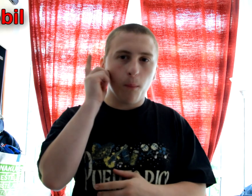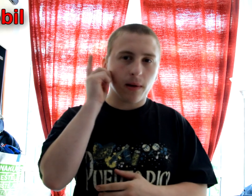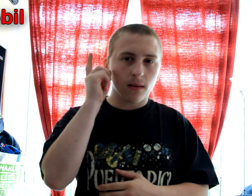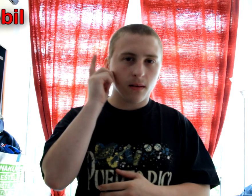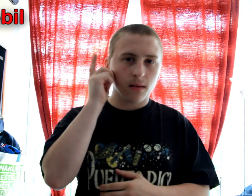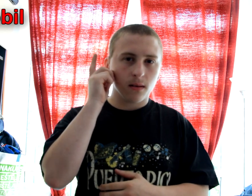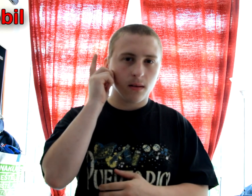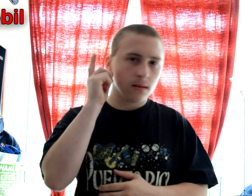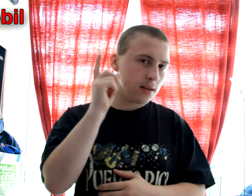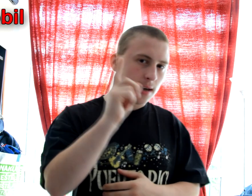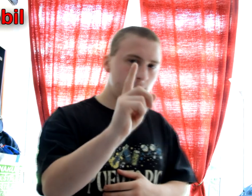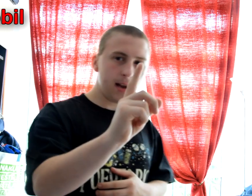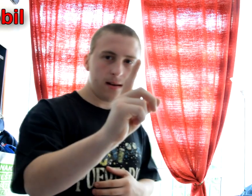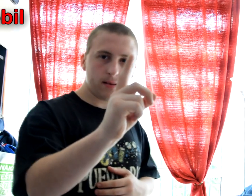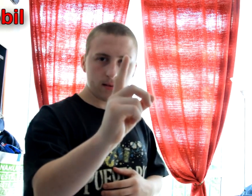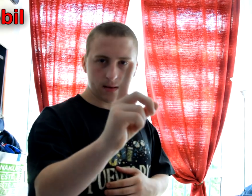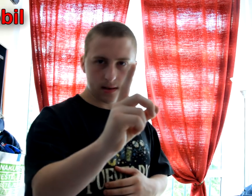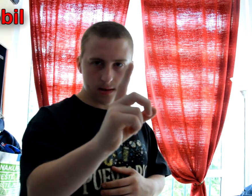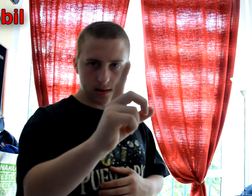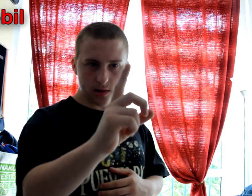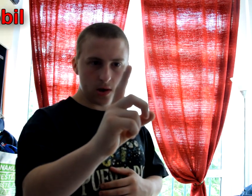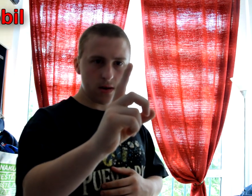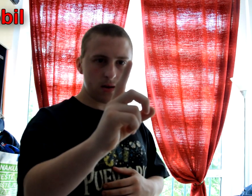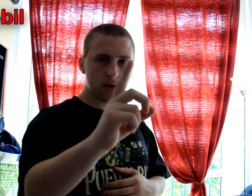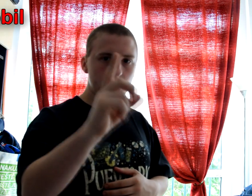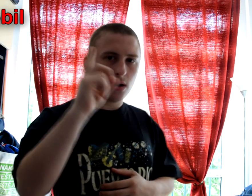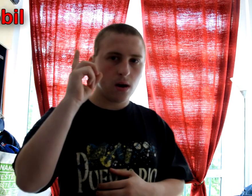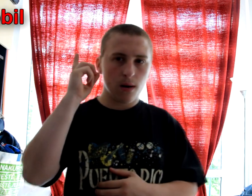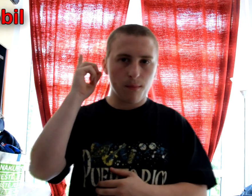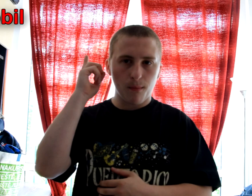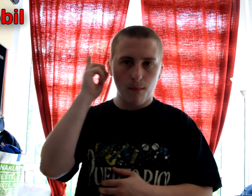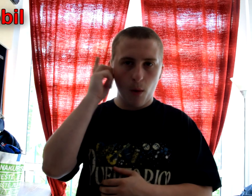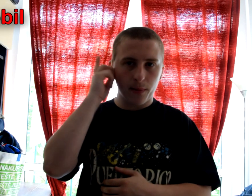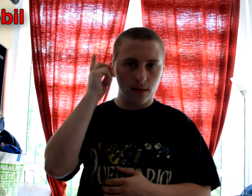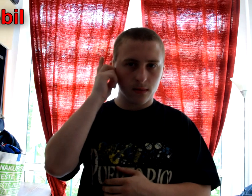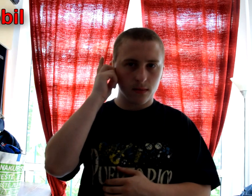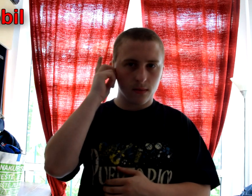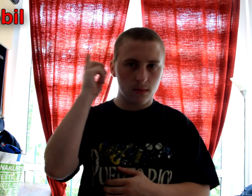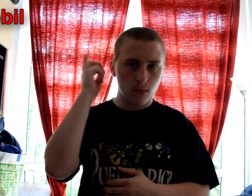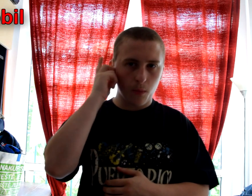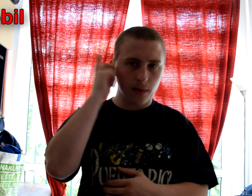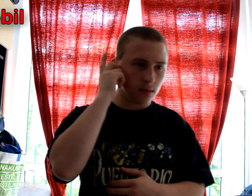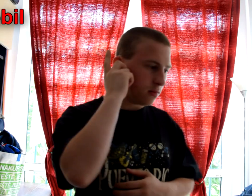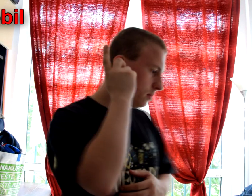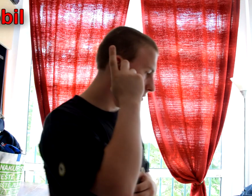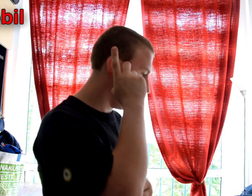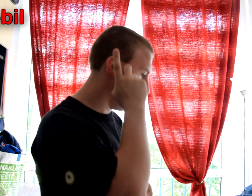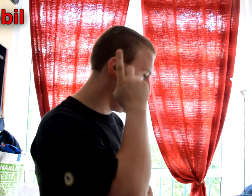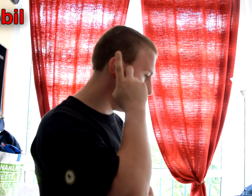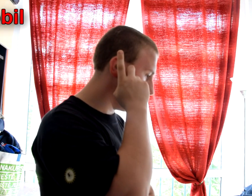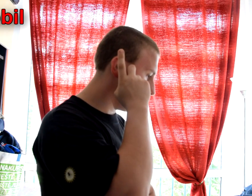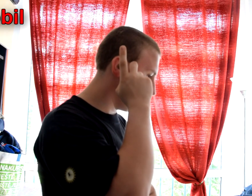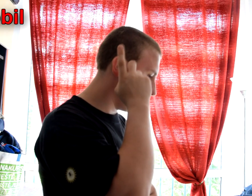Mobil. Takhle? Jo? Mobil. Mobil. Mobil.